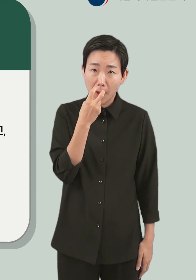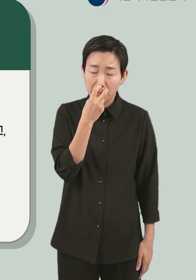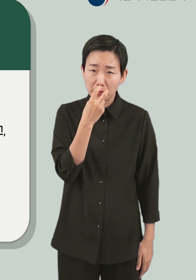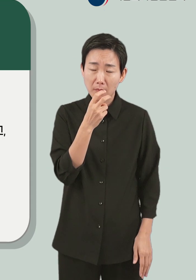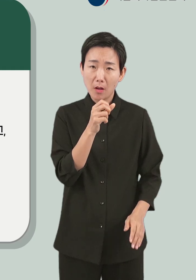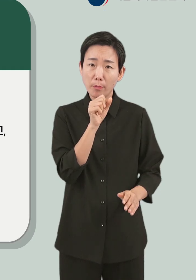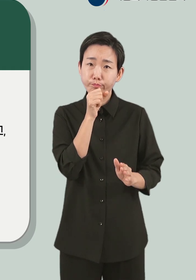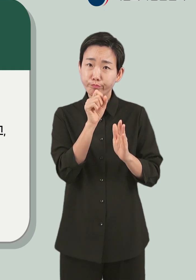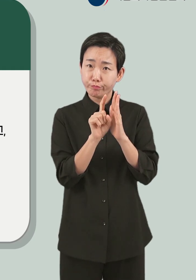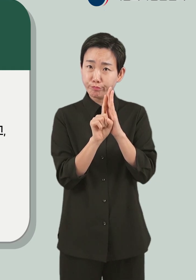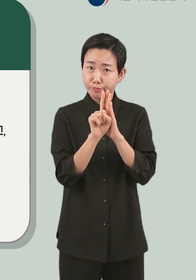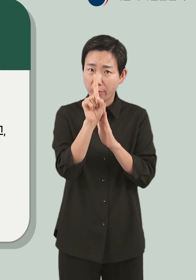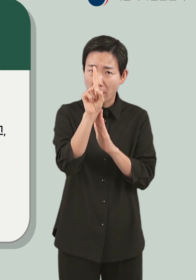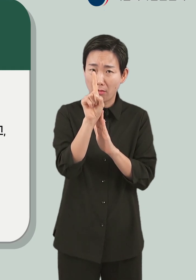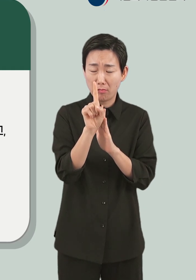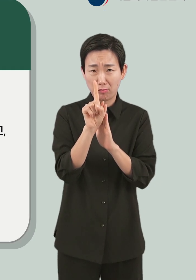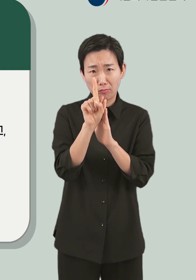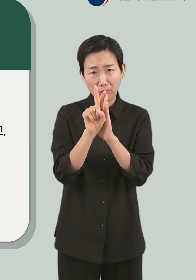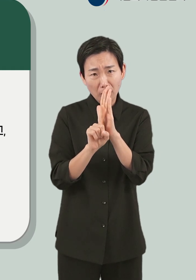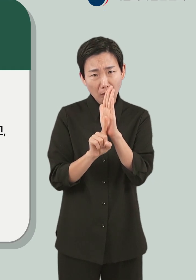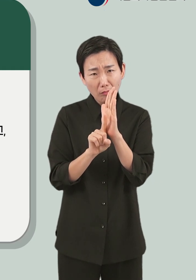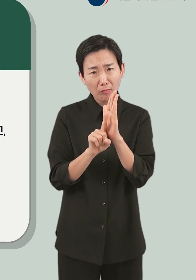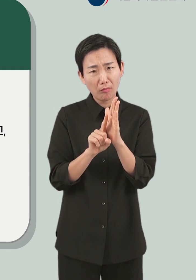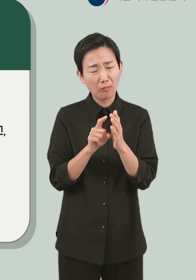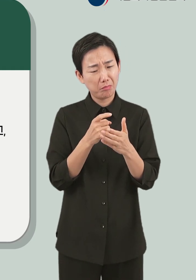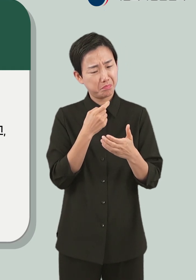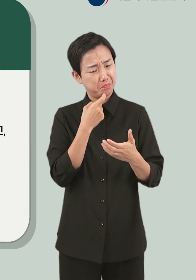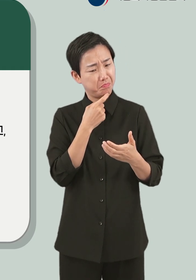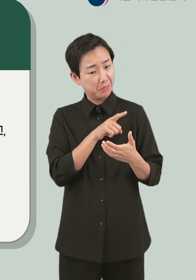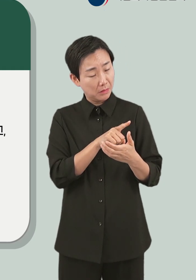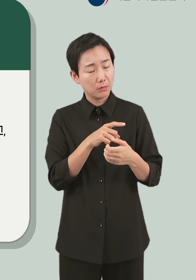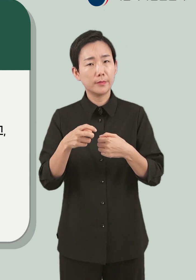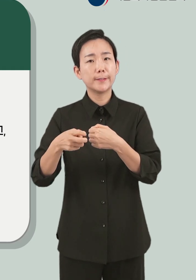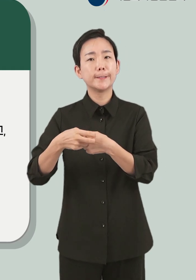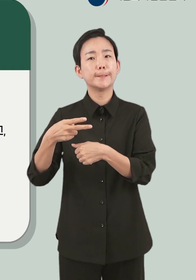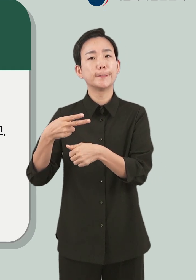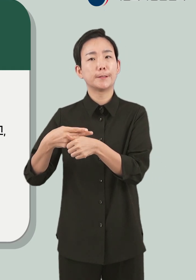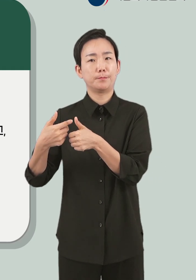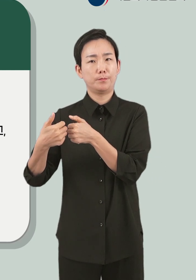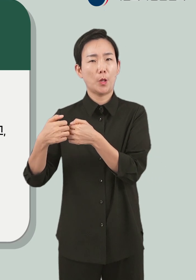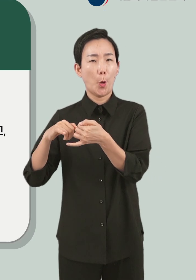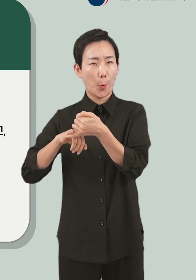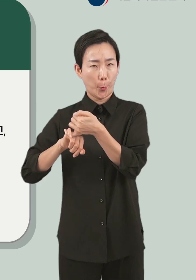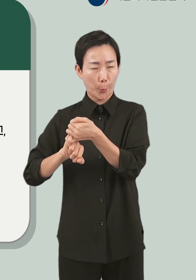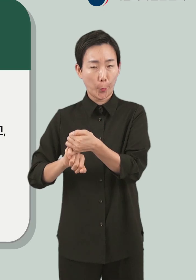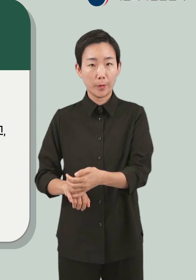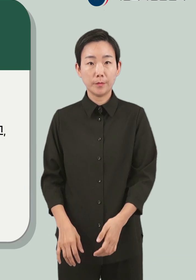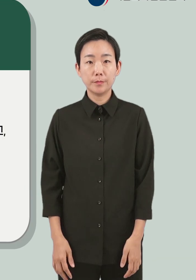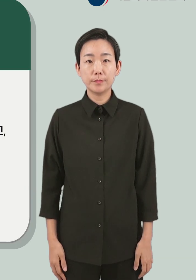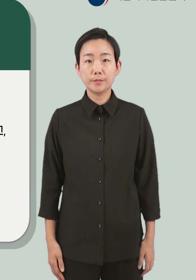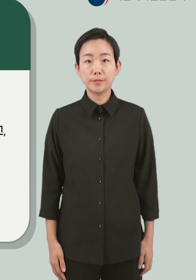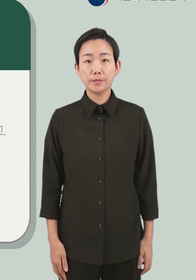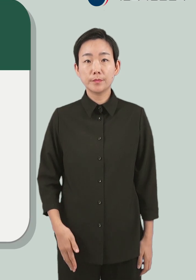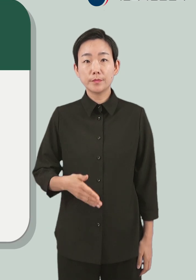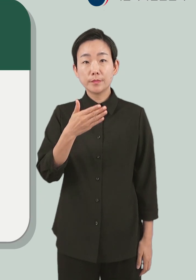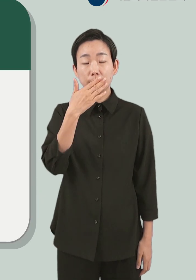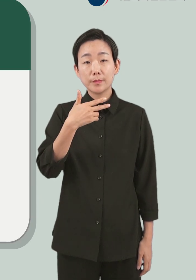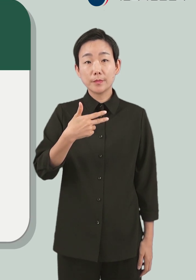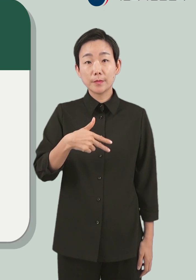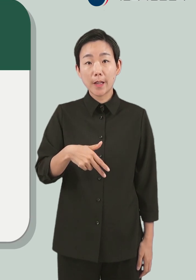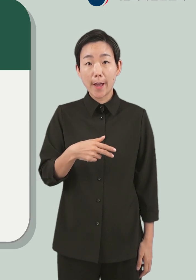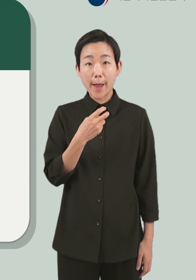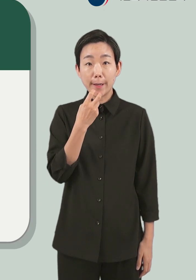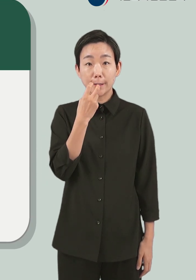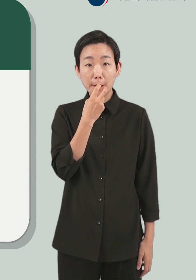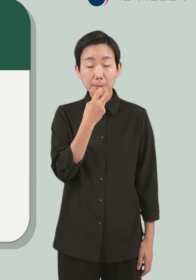반드시 의료진과 상담하시기를 바랍니다. 혈당 측정기 버튼을 누르라는 지시가 있으면 버튼을 짧게 눌렀다가 손을